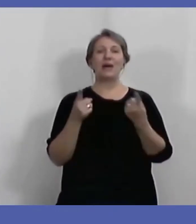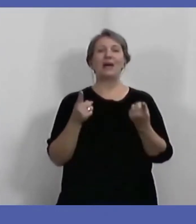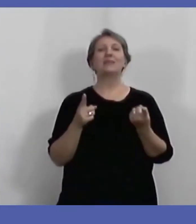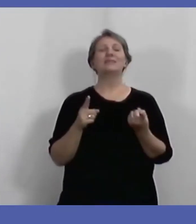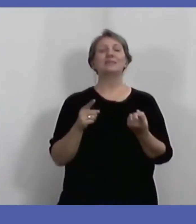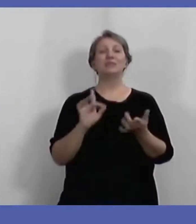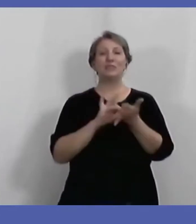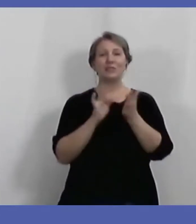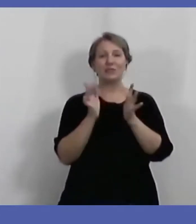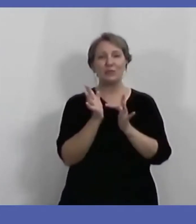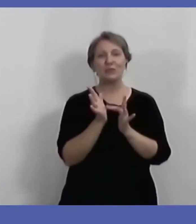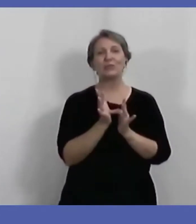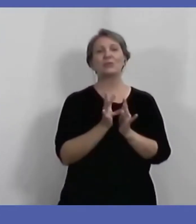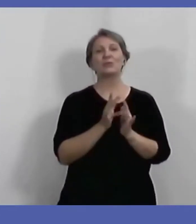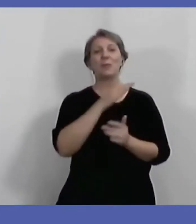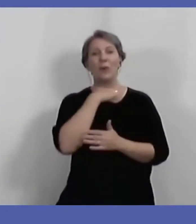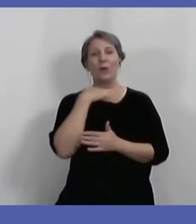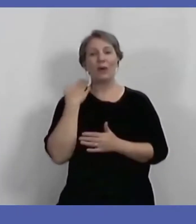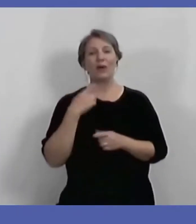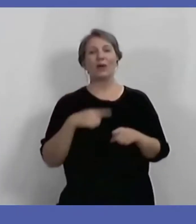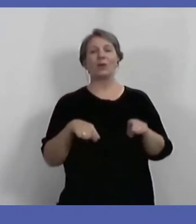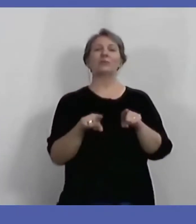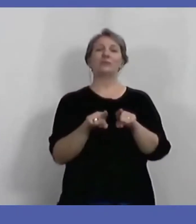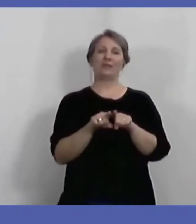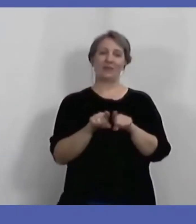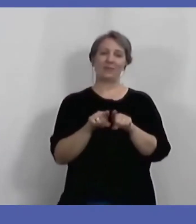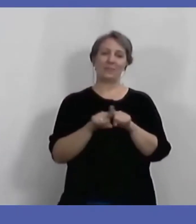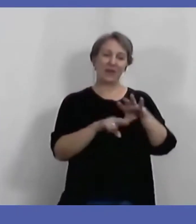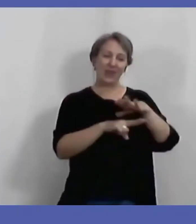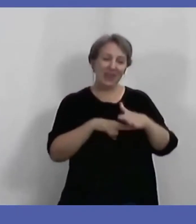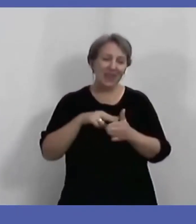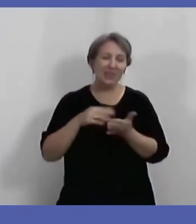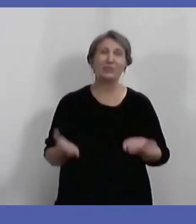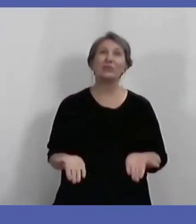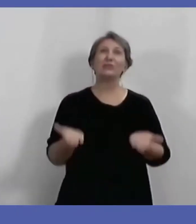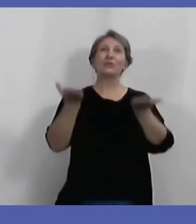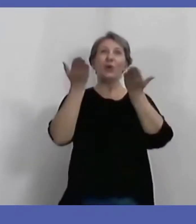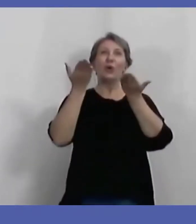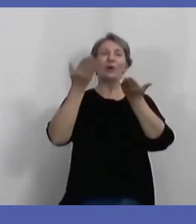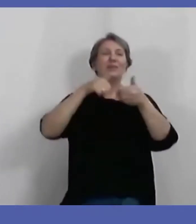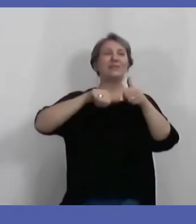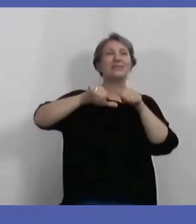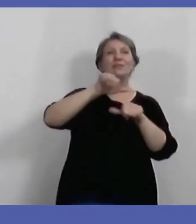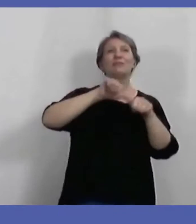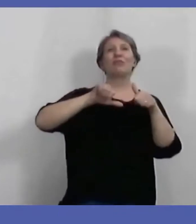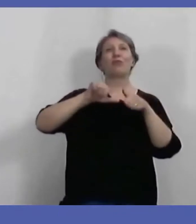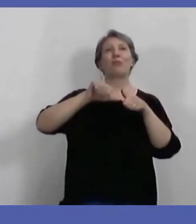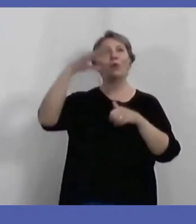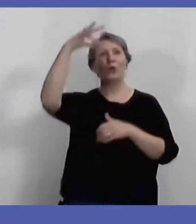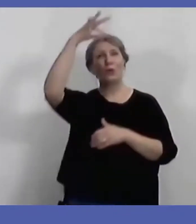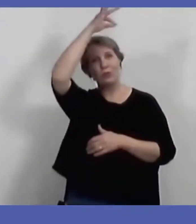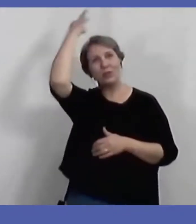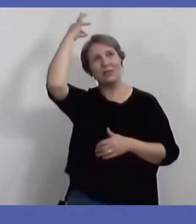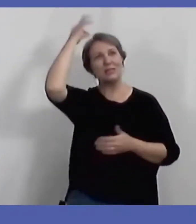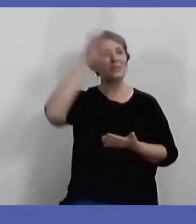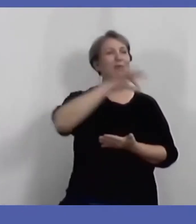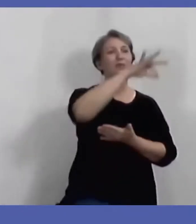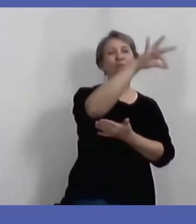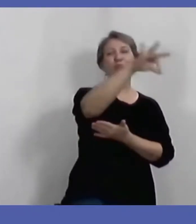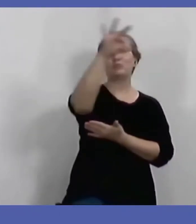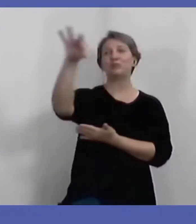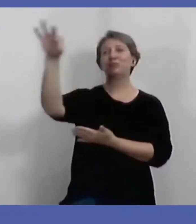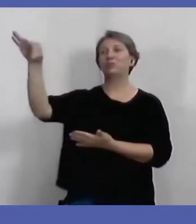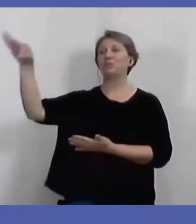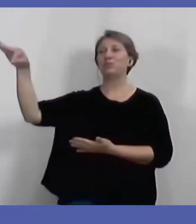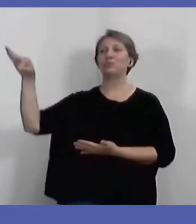vida. O Senhor é o Espírito, né, entrando em cada um